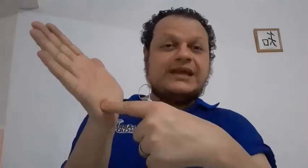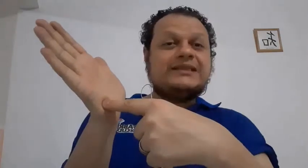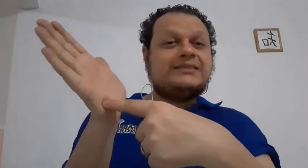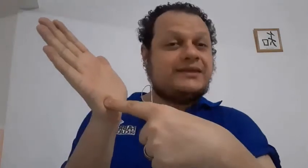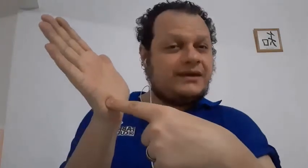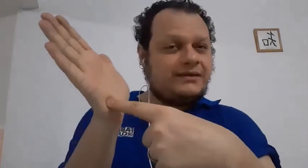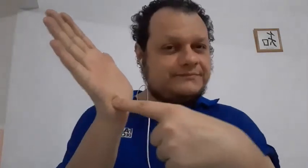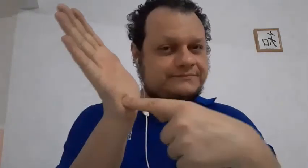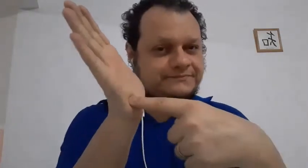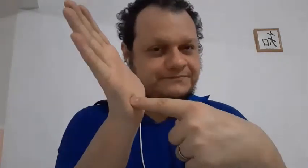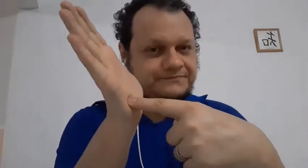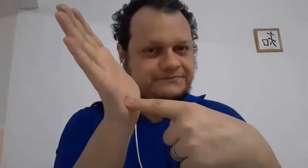T.